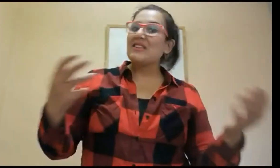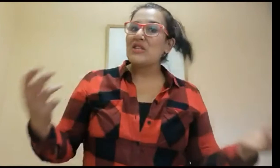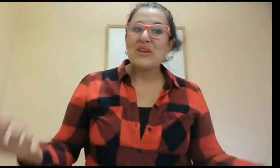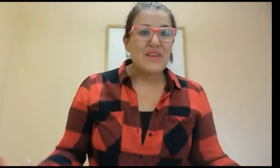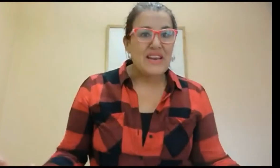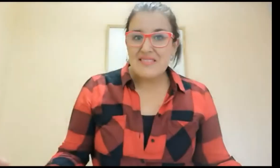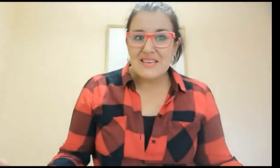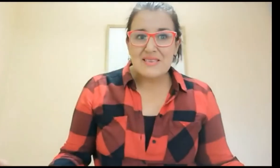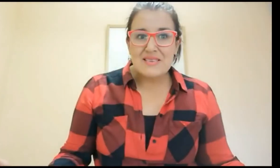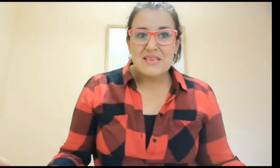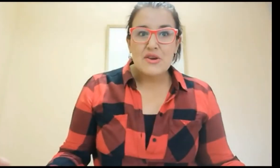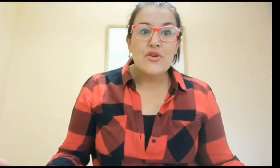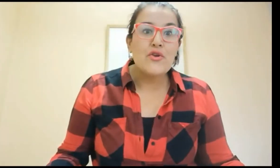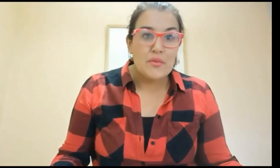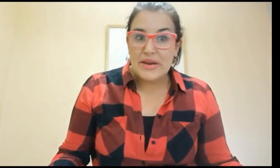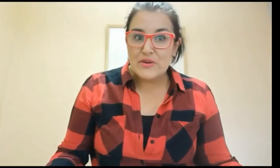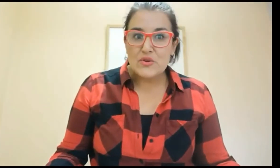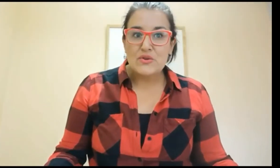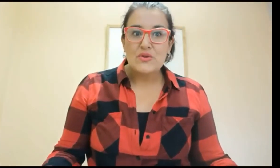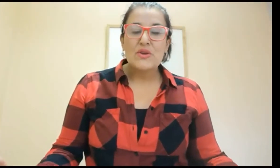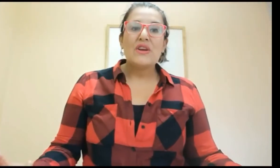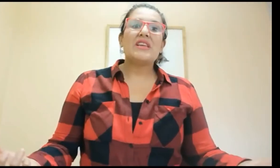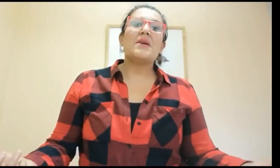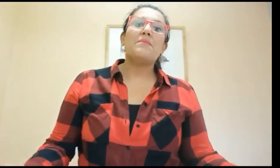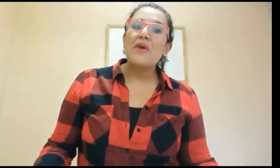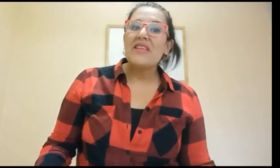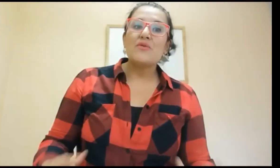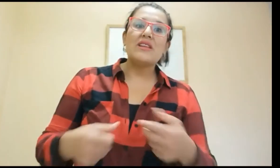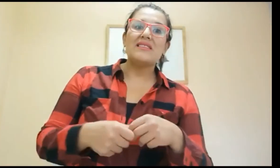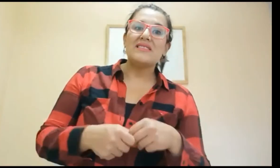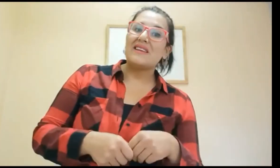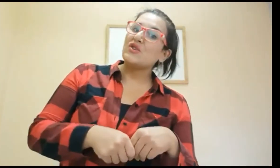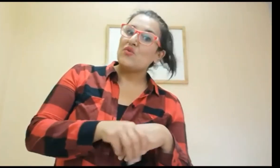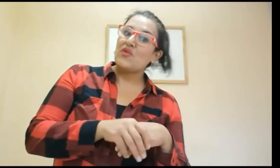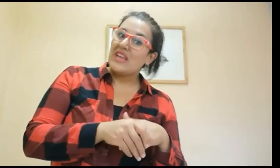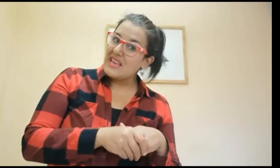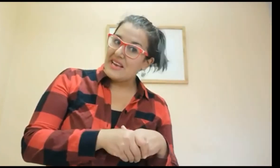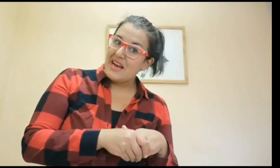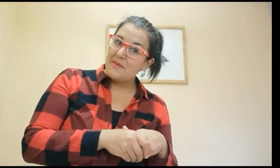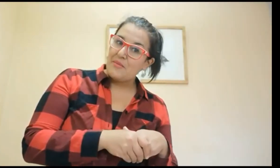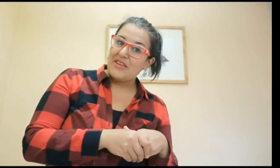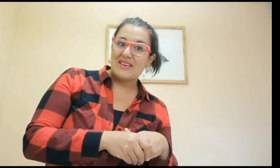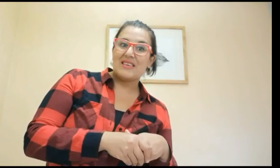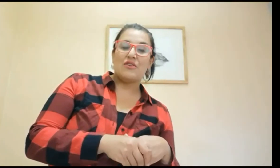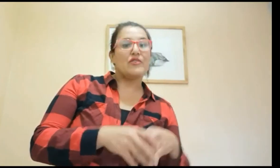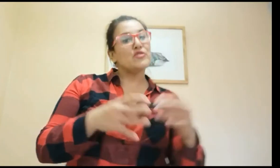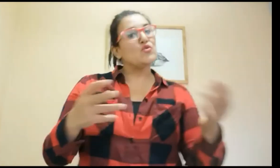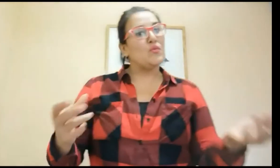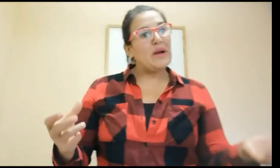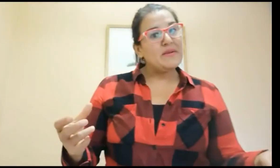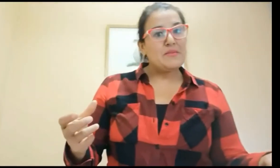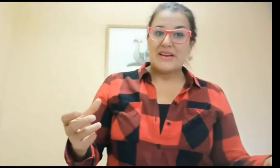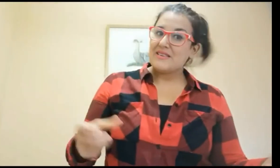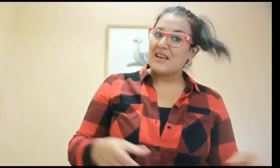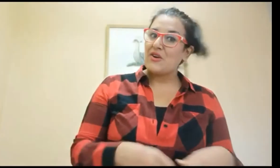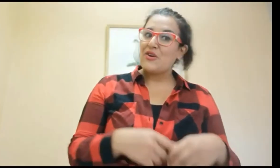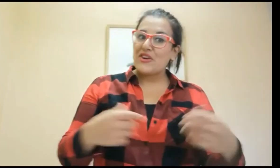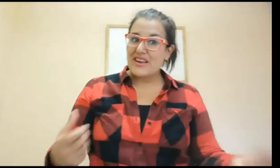imaginando diferentes números que pueden utilizar en su vida diaria. Pueden hacerlo con suma, pueden hacerlo con